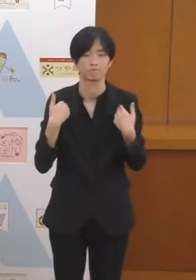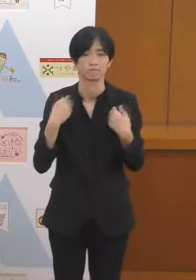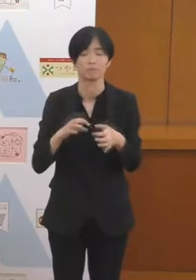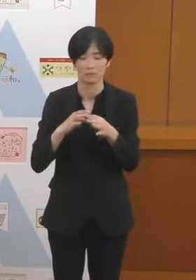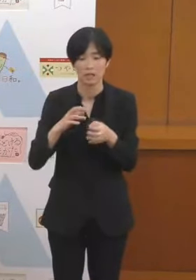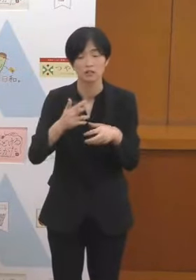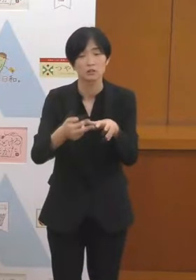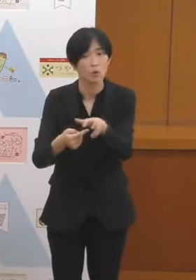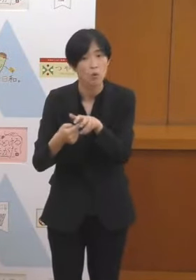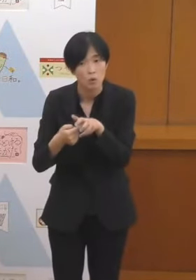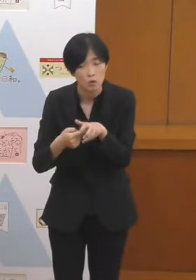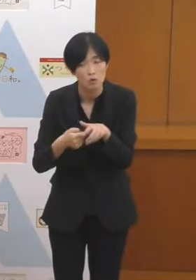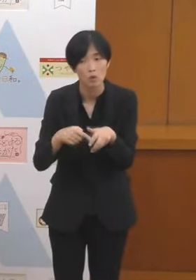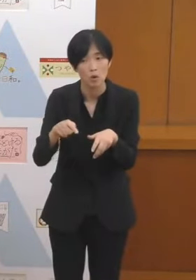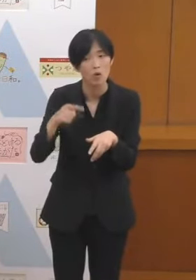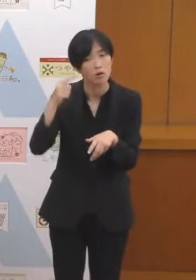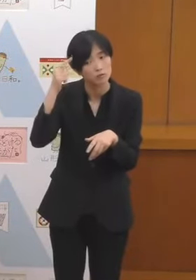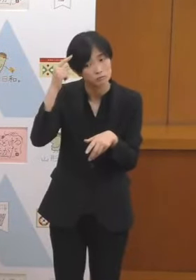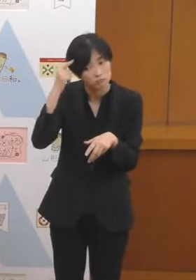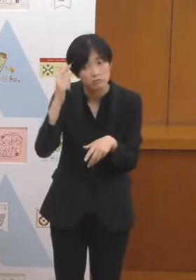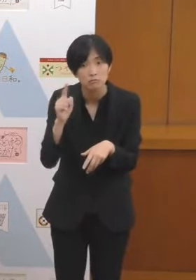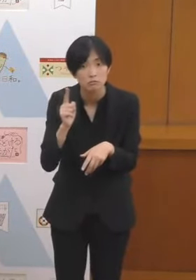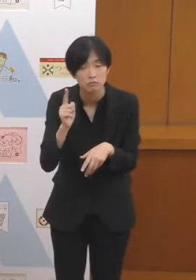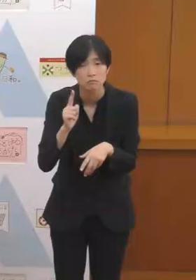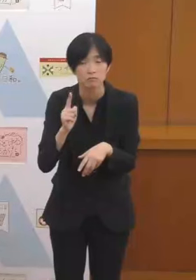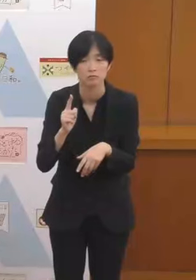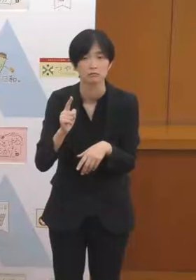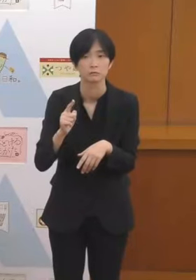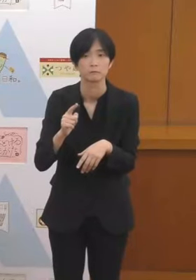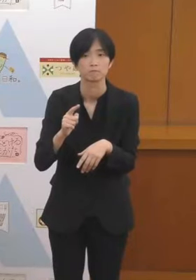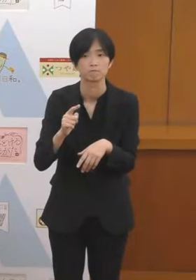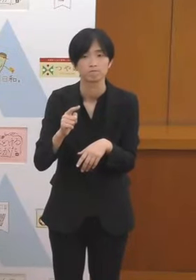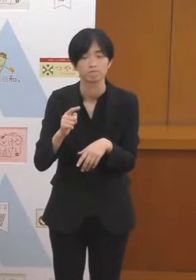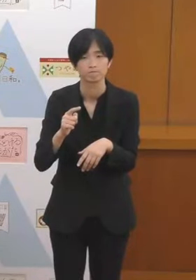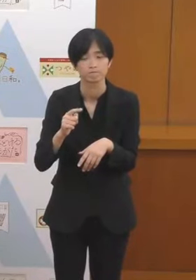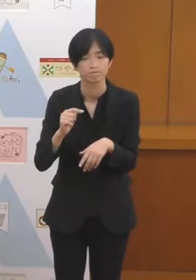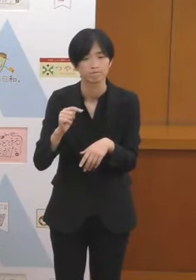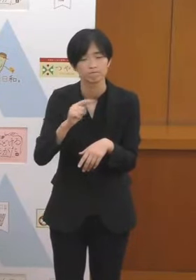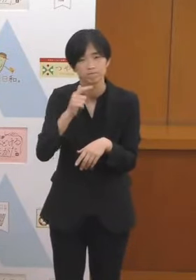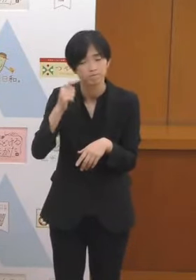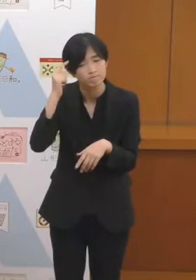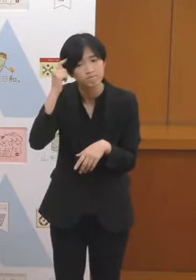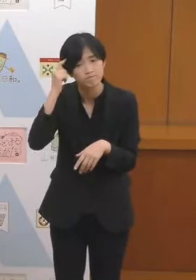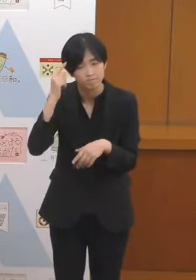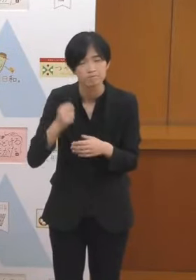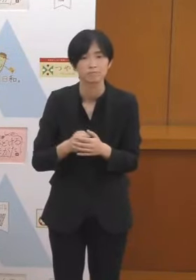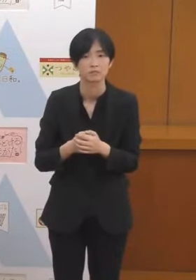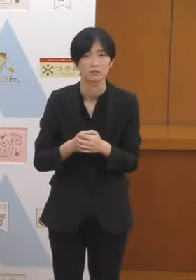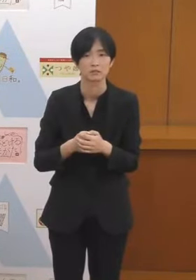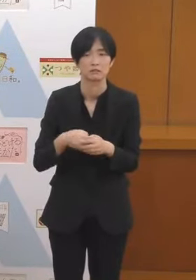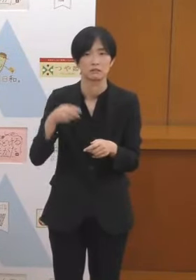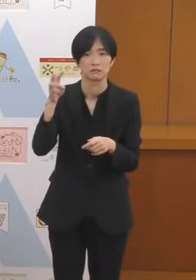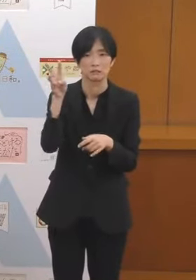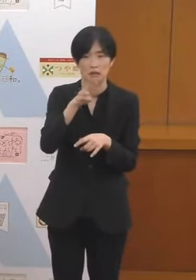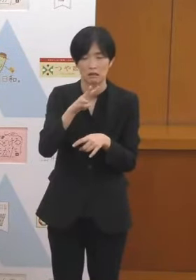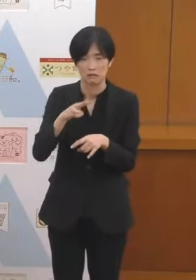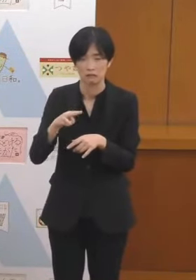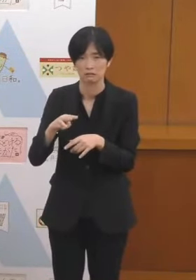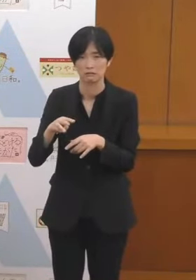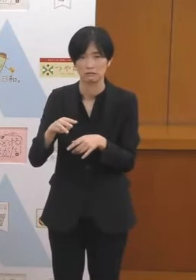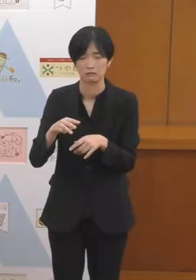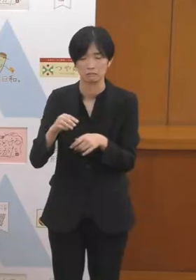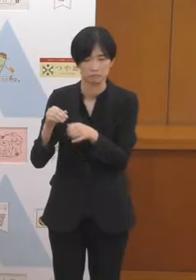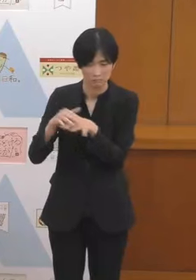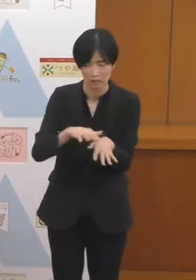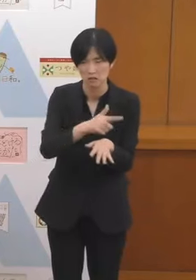聞きしながらですねえしっかりえ災害から守るそしてえ